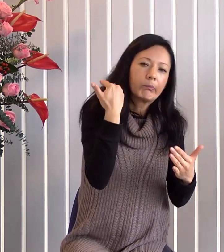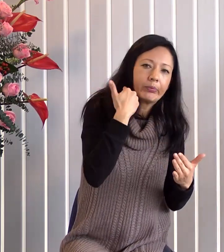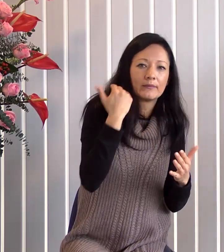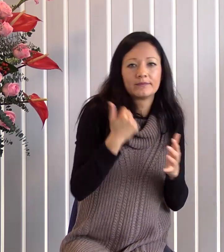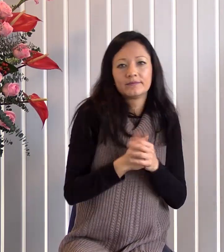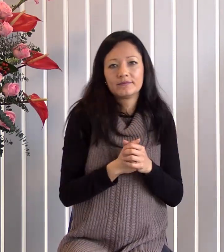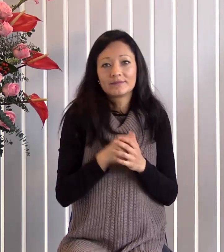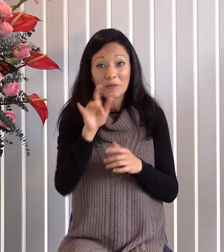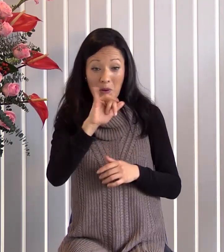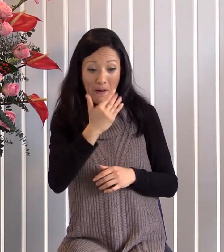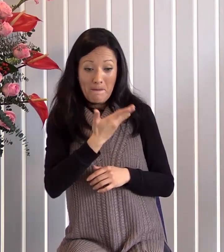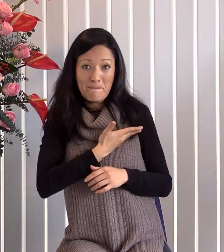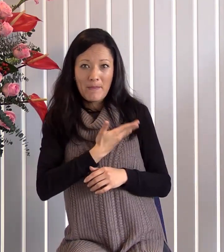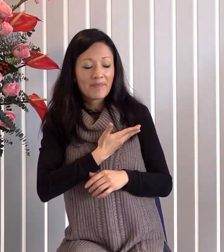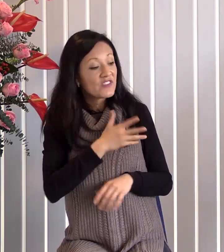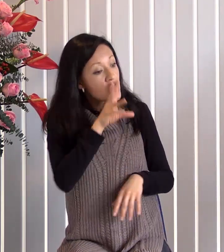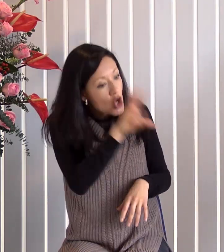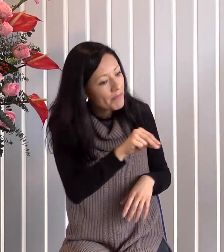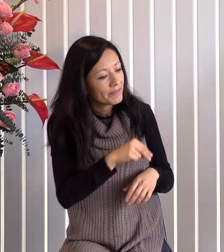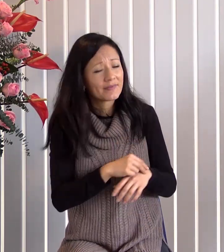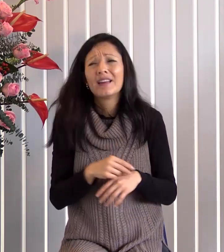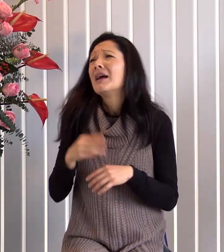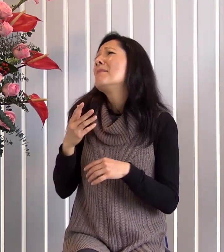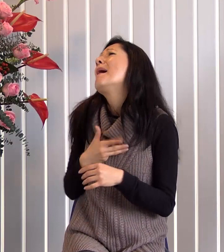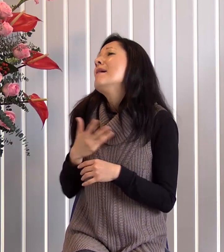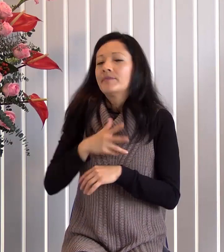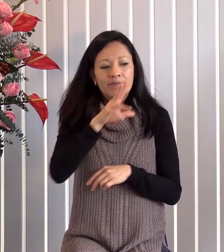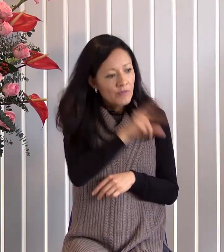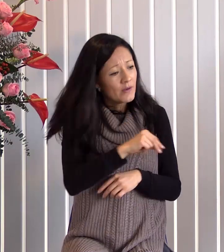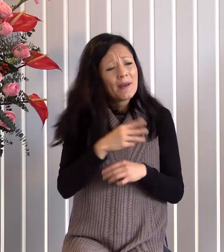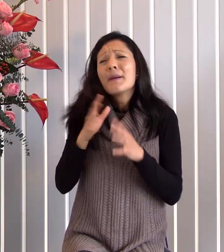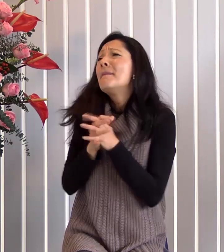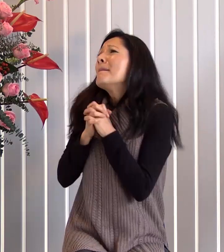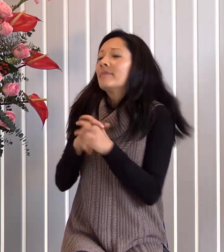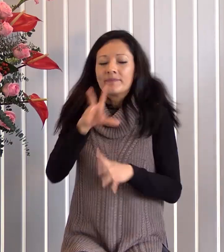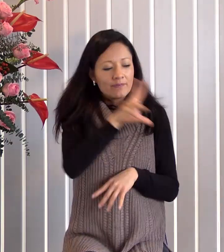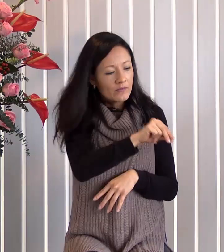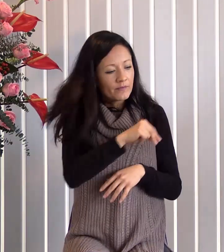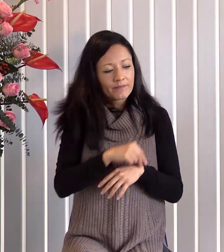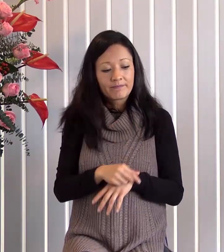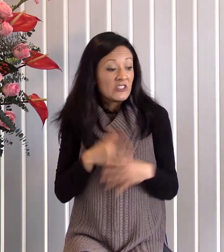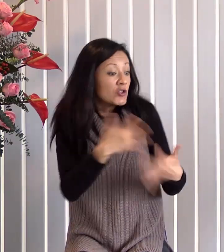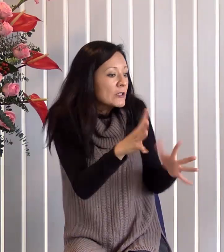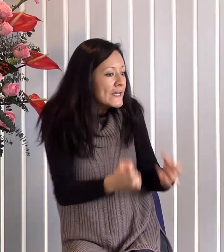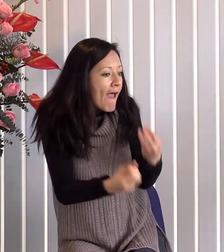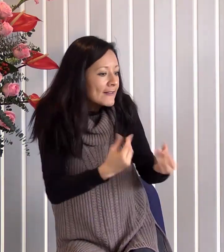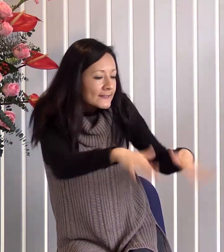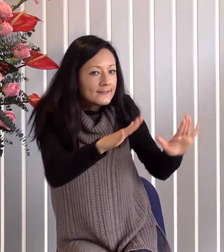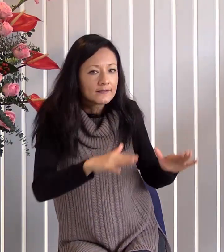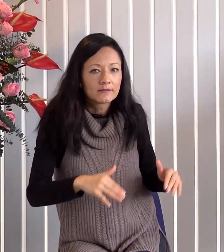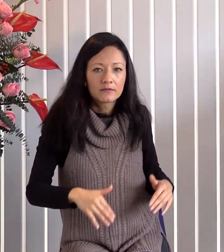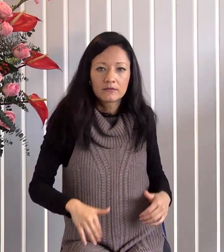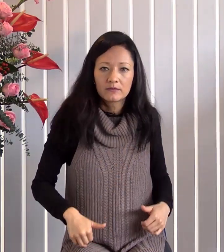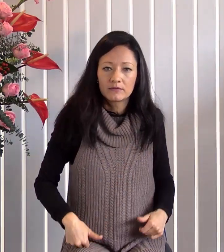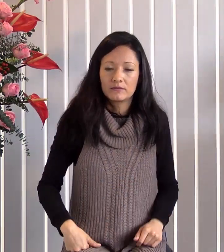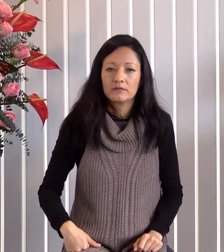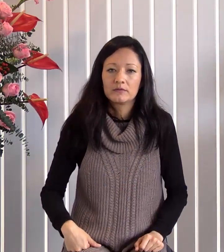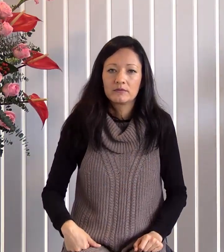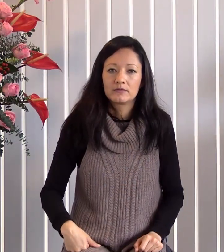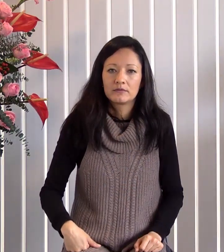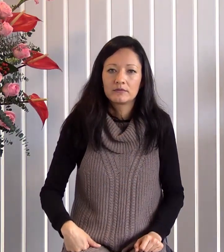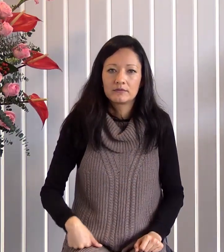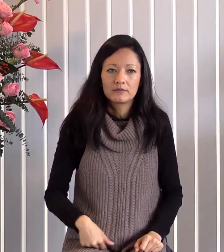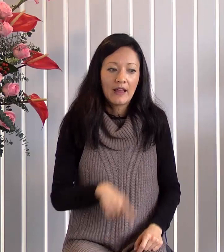¿No ve cómo son las mamás? Que no, mamá, que no, mamá, no. Haga lo que se le dé la gana.